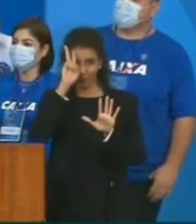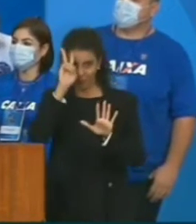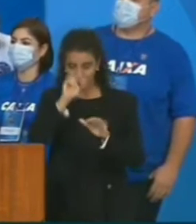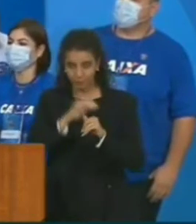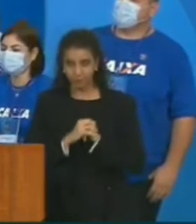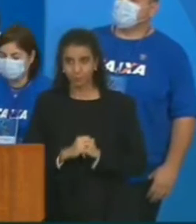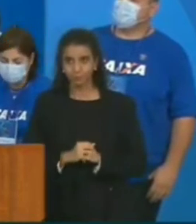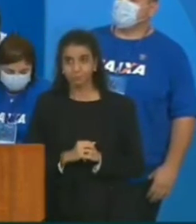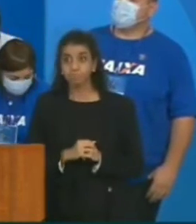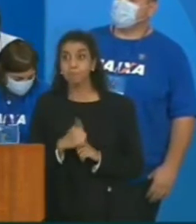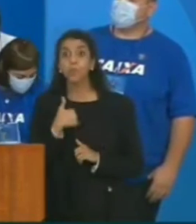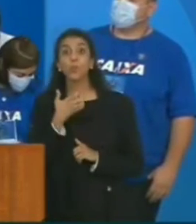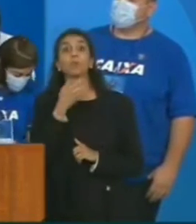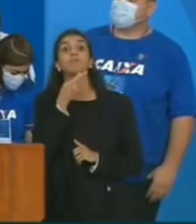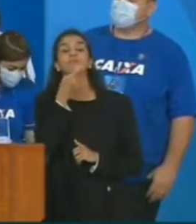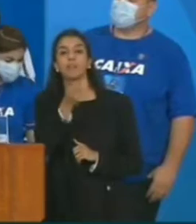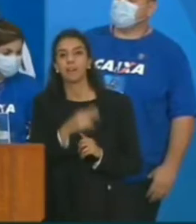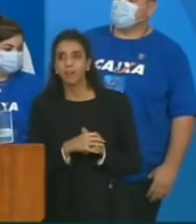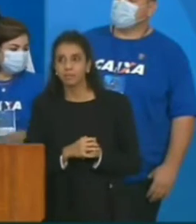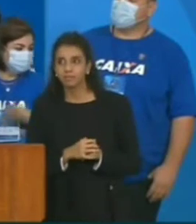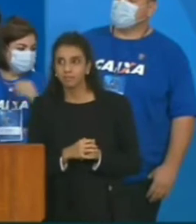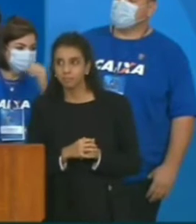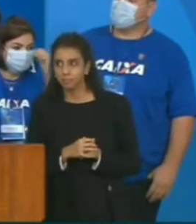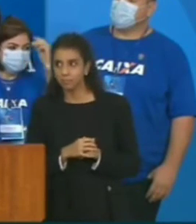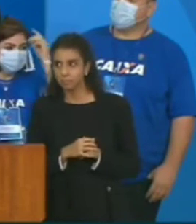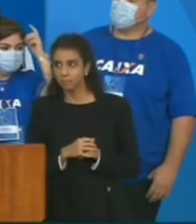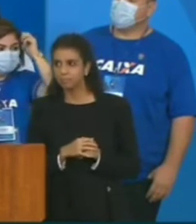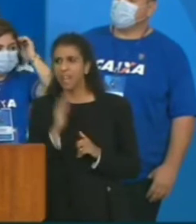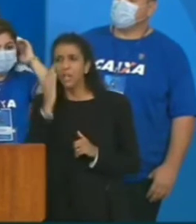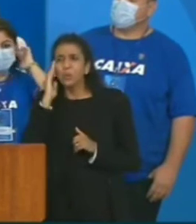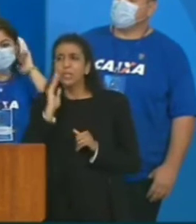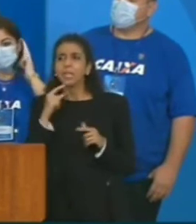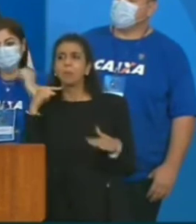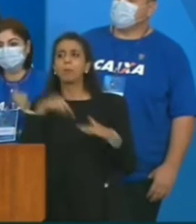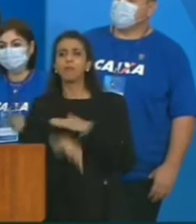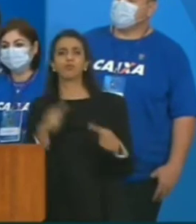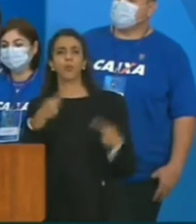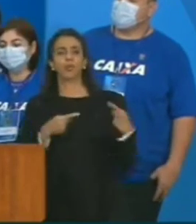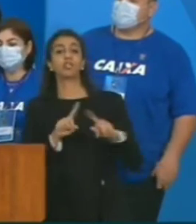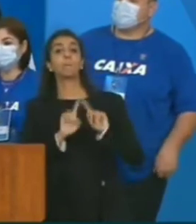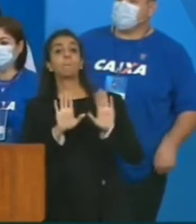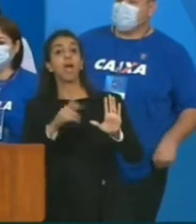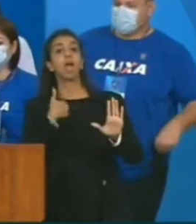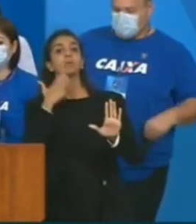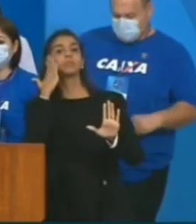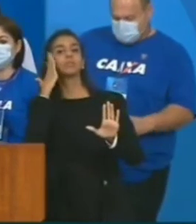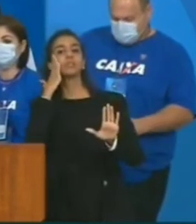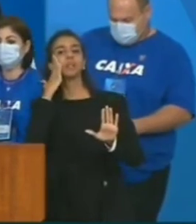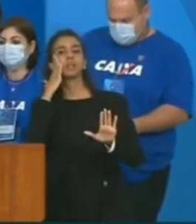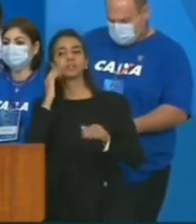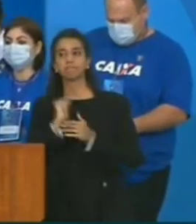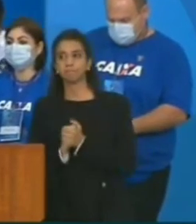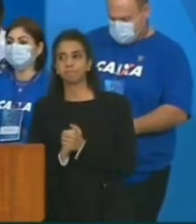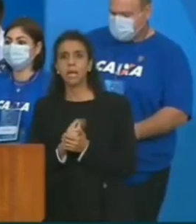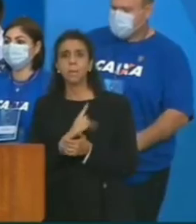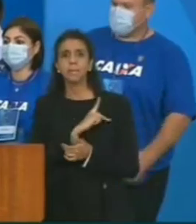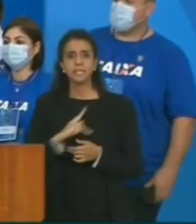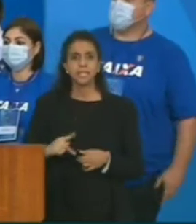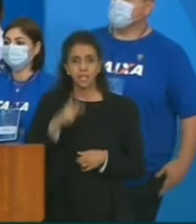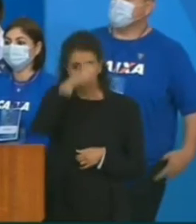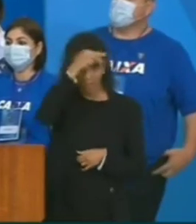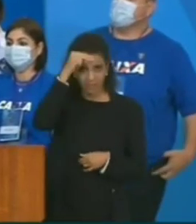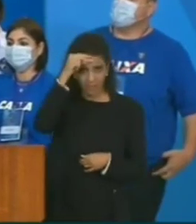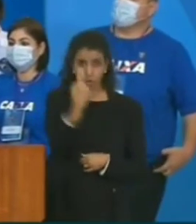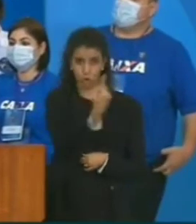sim. Que eu quero dizer, que eu não entendo muito de política, mas eu sei que o presidente, como prefeito, não faz nada